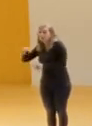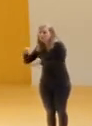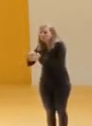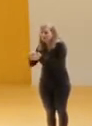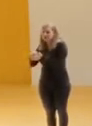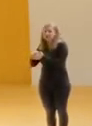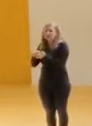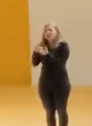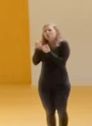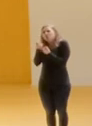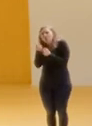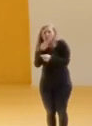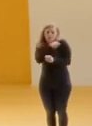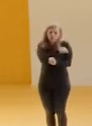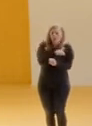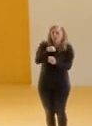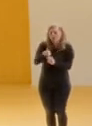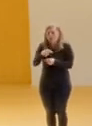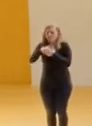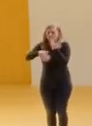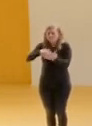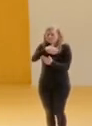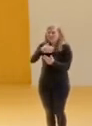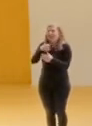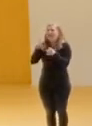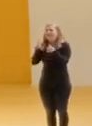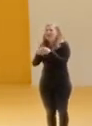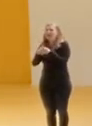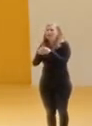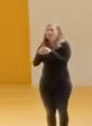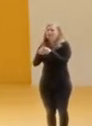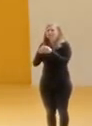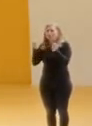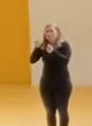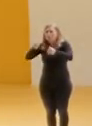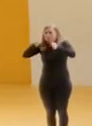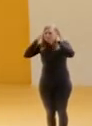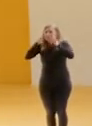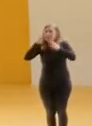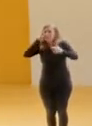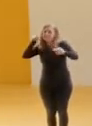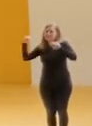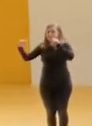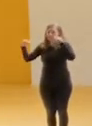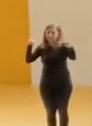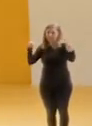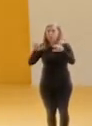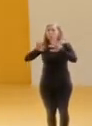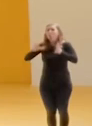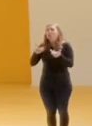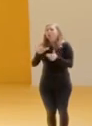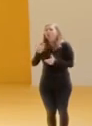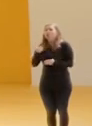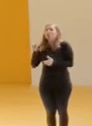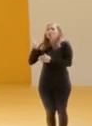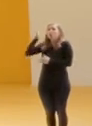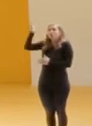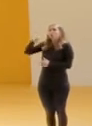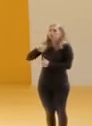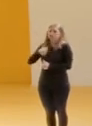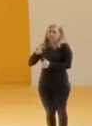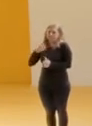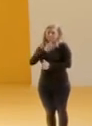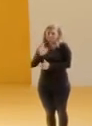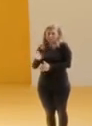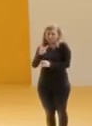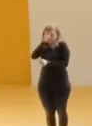trochę i jednego i drugiego ale przede wszystkim będzie nastawiony na perspektywy to znaczy co może nas czekać w przyszłości jeśli